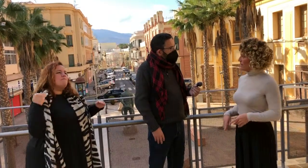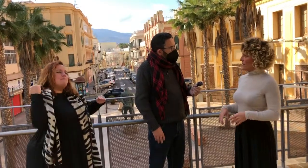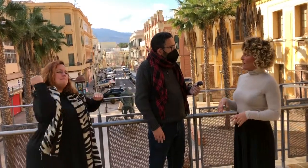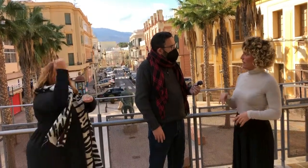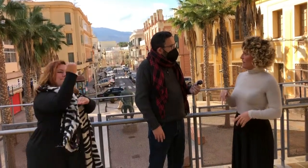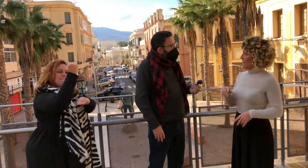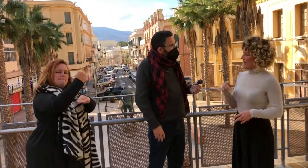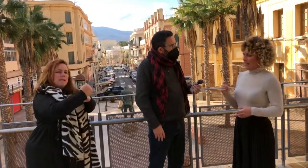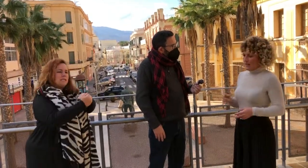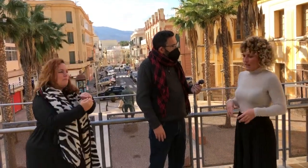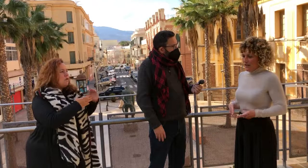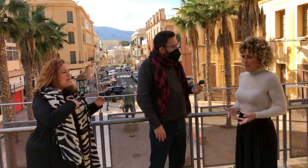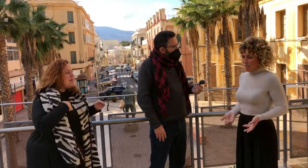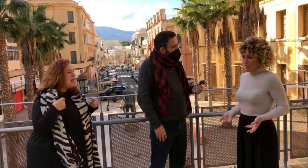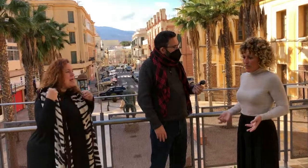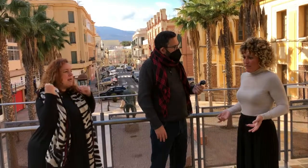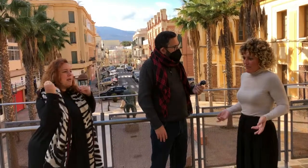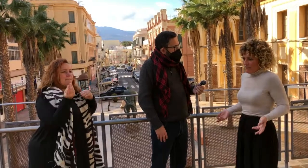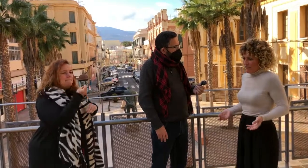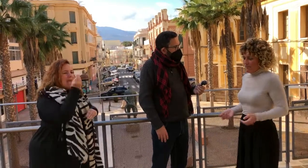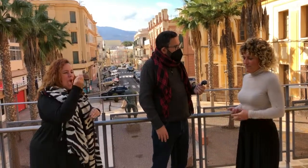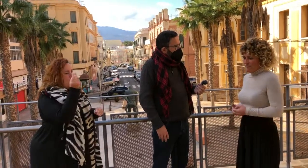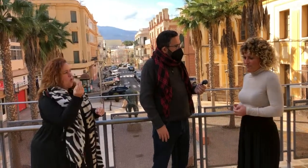de clase, de querer...